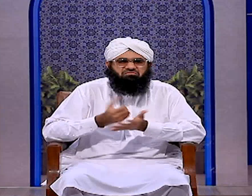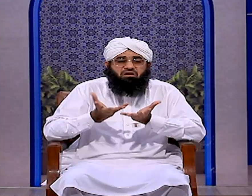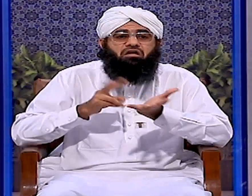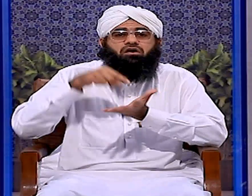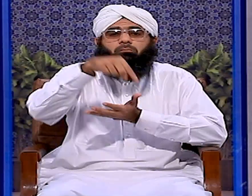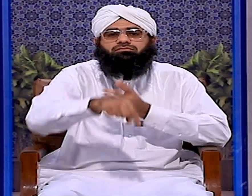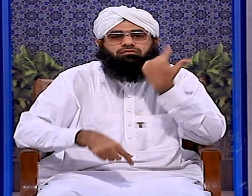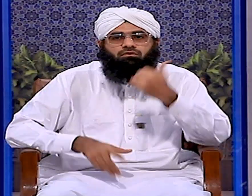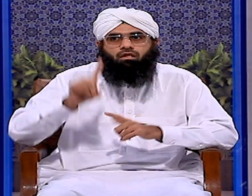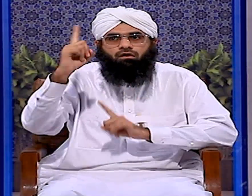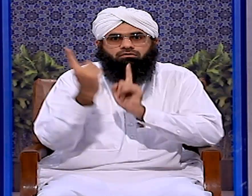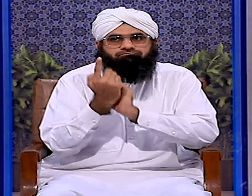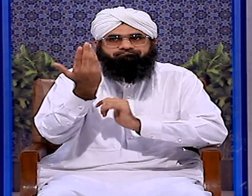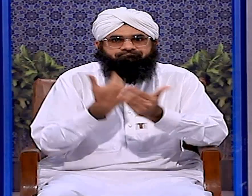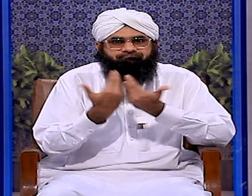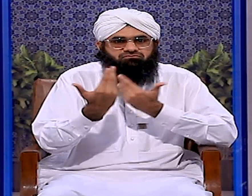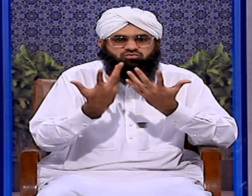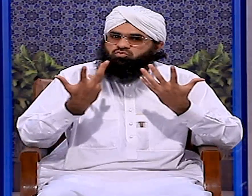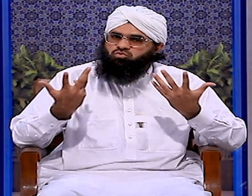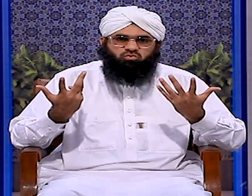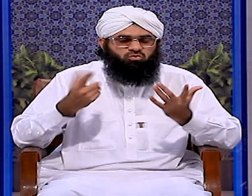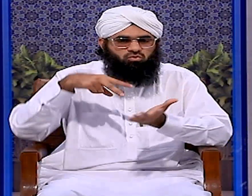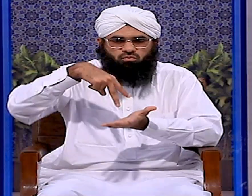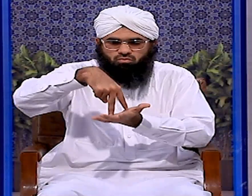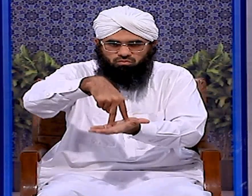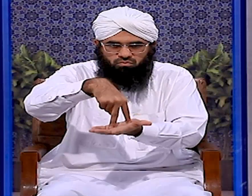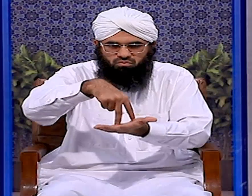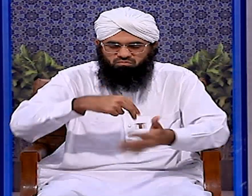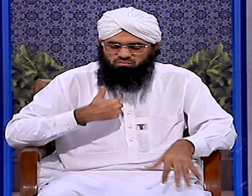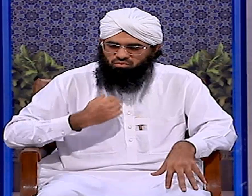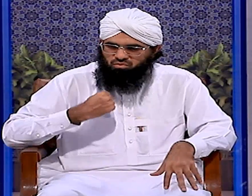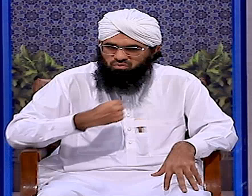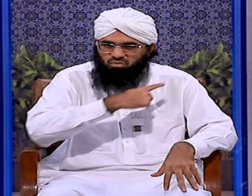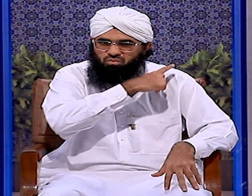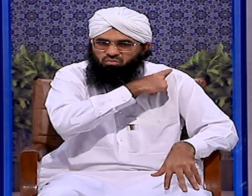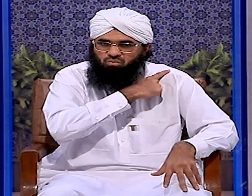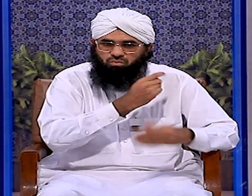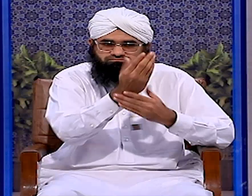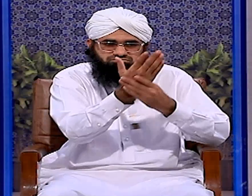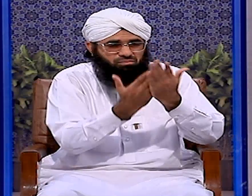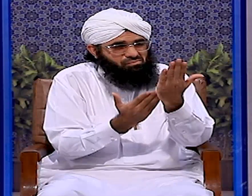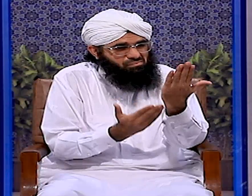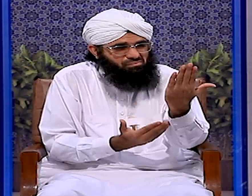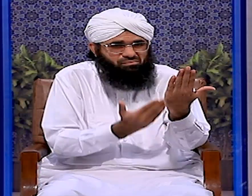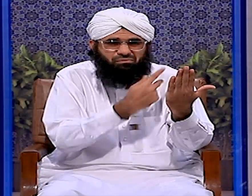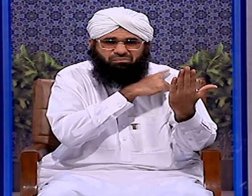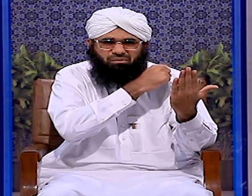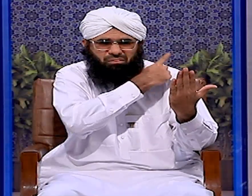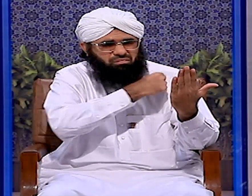بہلا لیتے ہیں، خود کو جھوٹی تسلی دے لیتے ہیں، مگر روز قیامت جب رب قہار جل